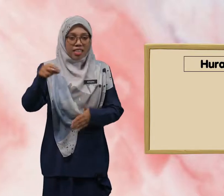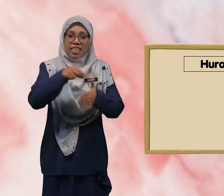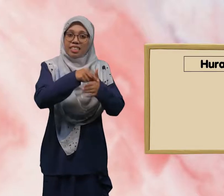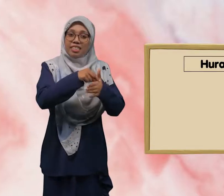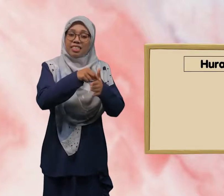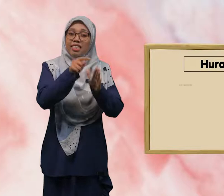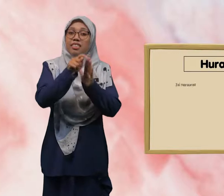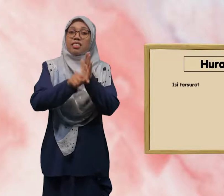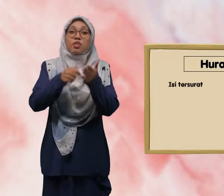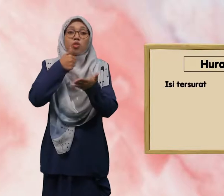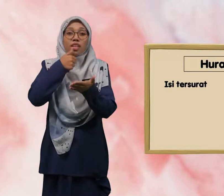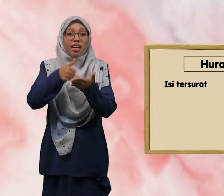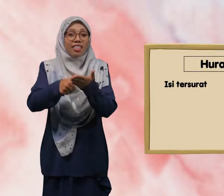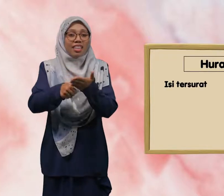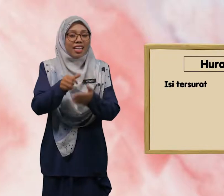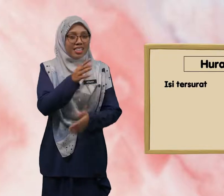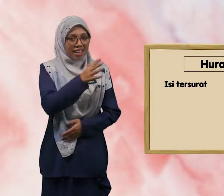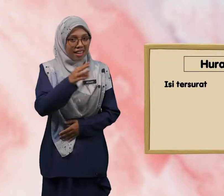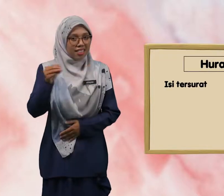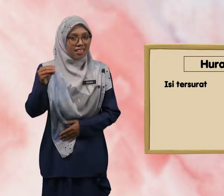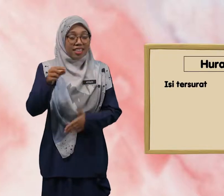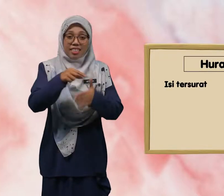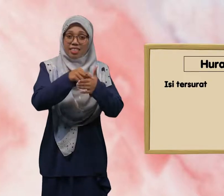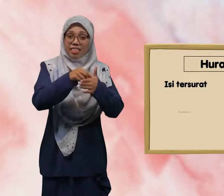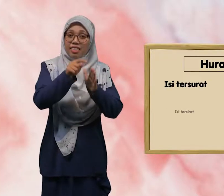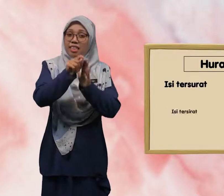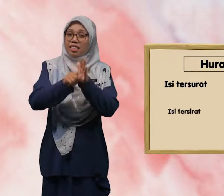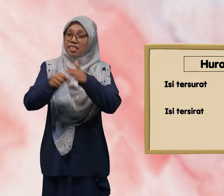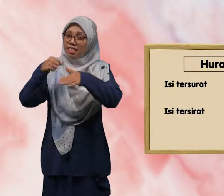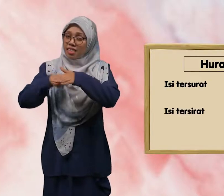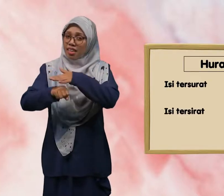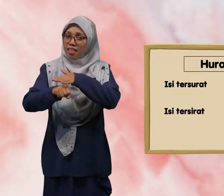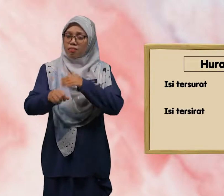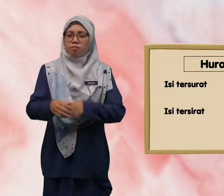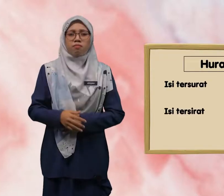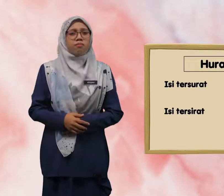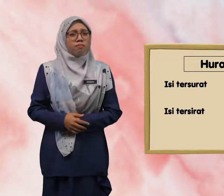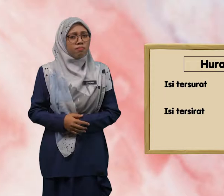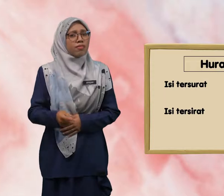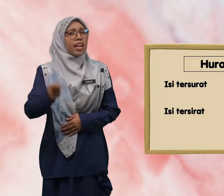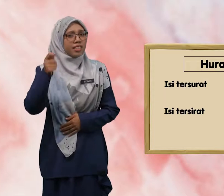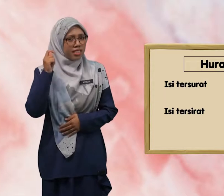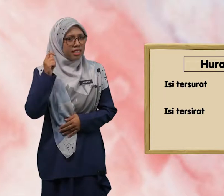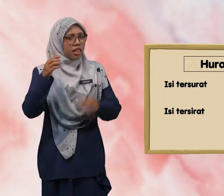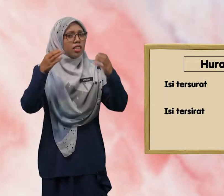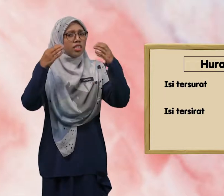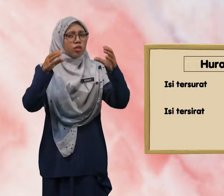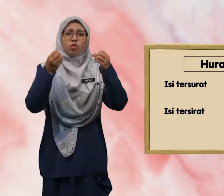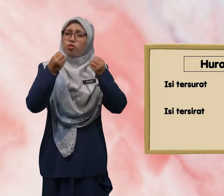isi tersurat dan isi dari Sirait mumta di-check gue